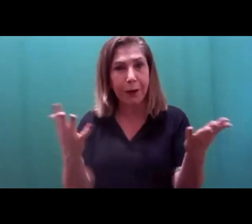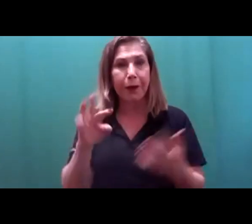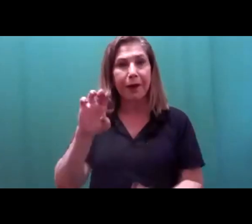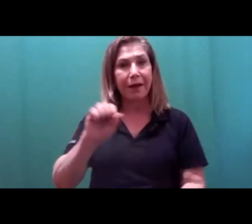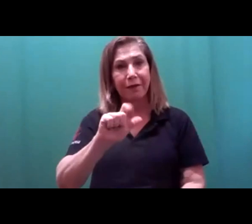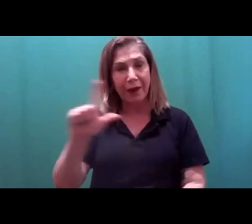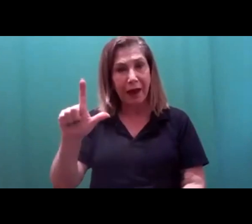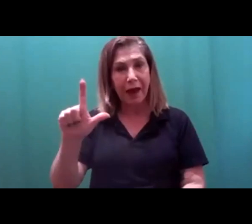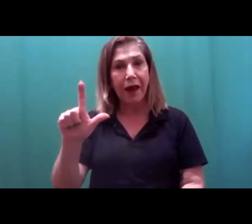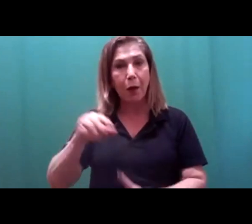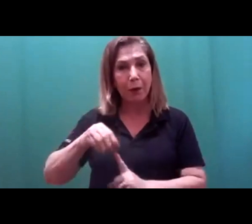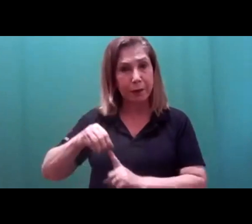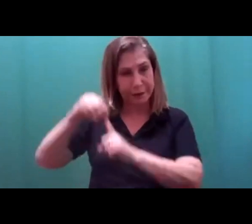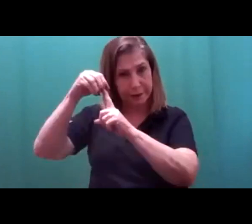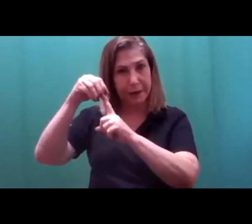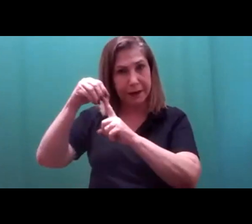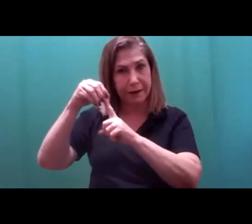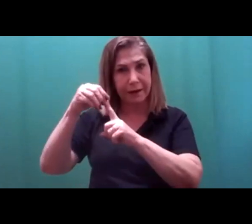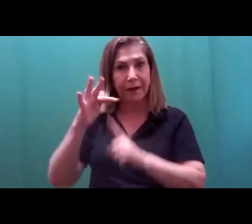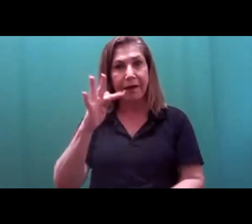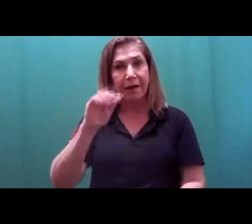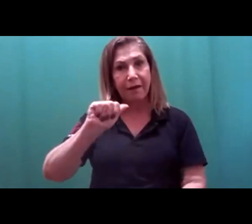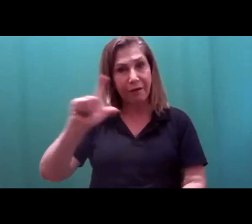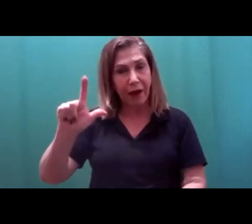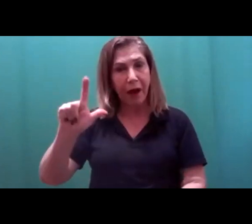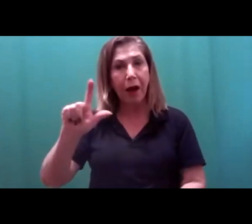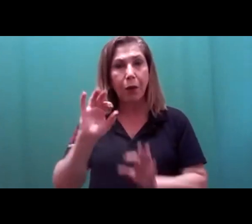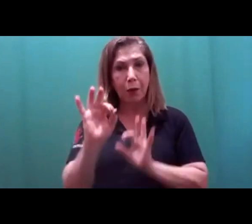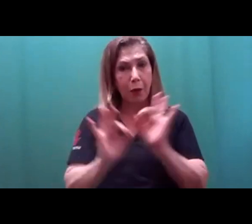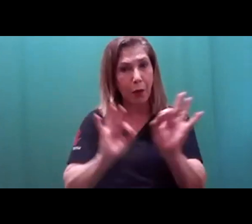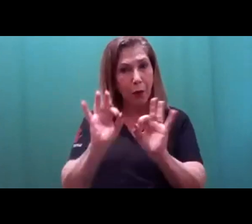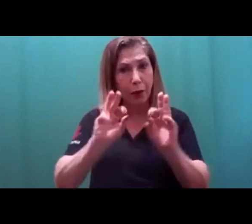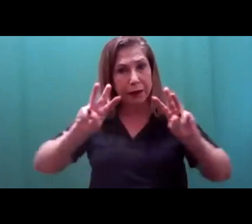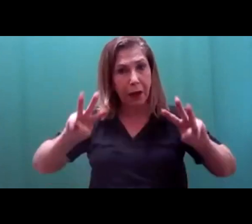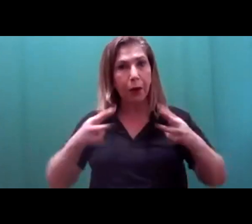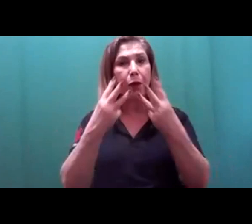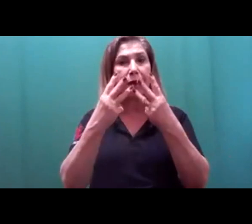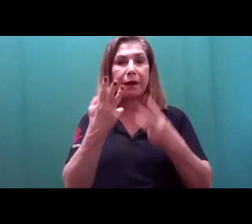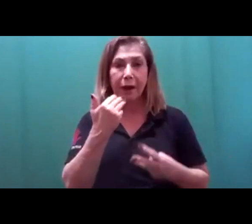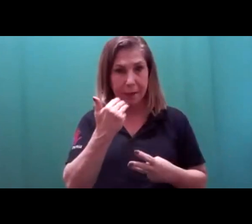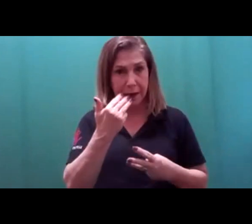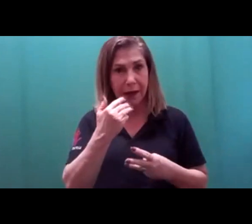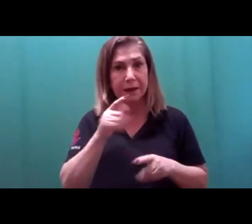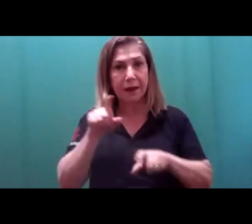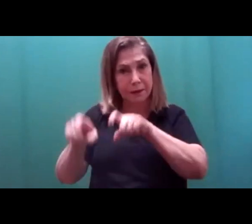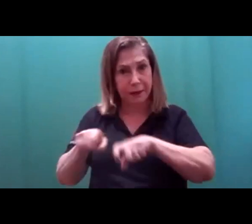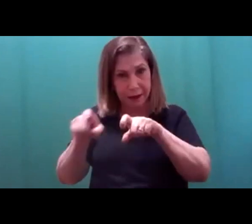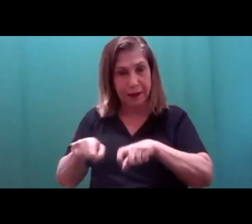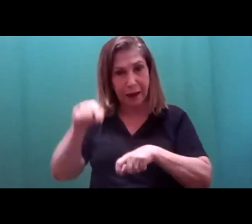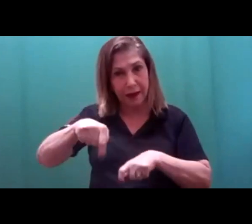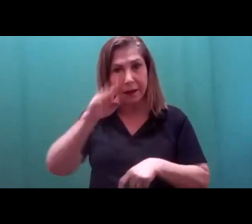o representante da FAO, a Organização das Nações Unidas para a Alimentação e a Agricultura aqui no